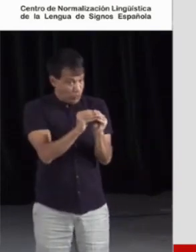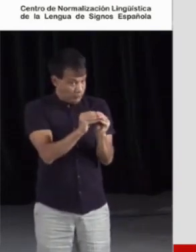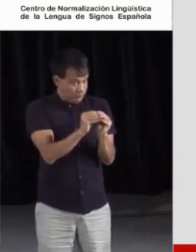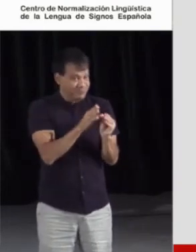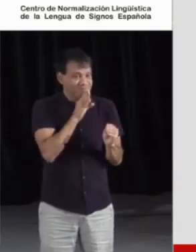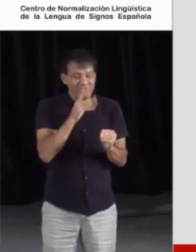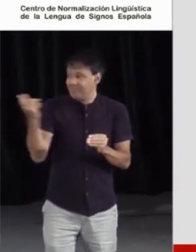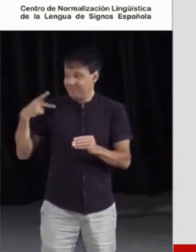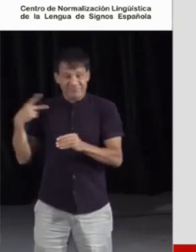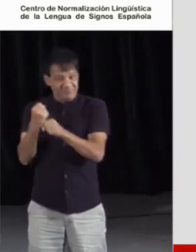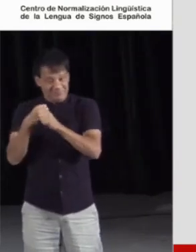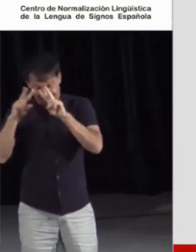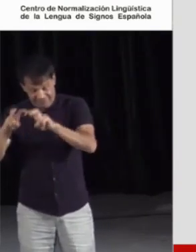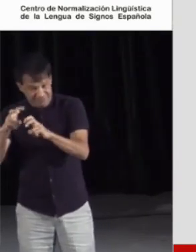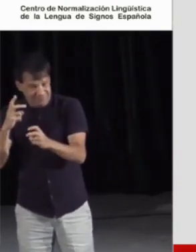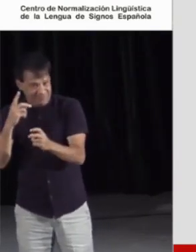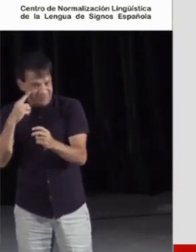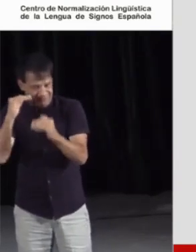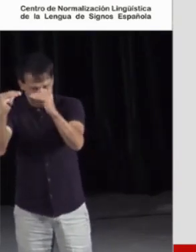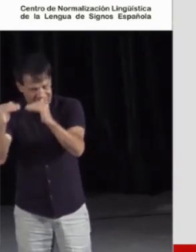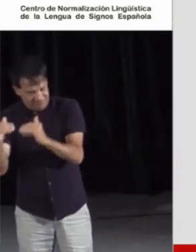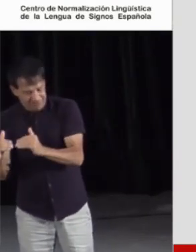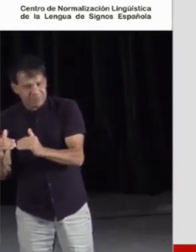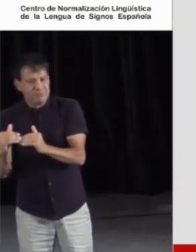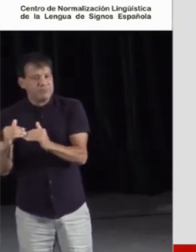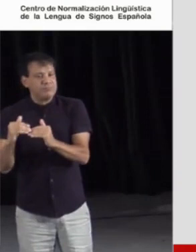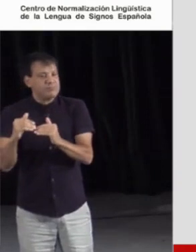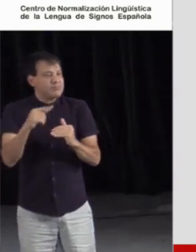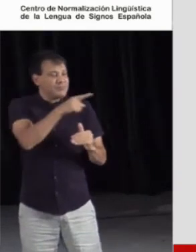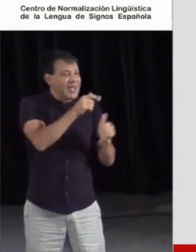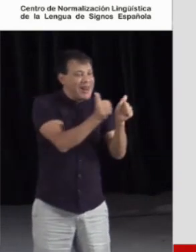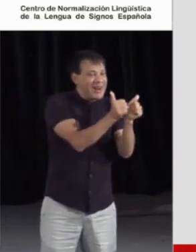Y a modo de conclusiones, en nuestro trabajo de investigación